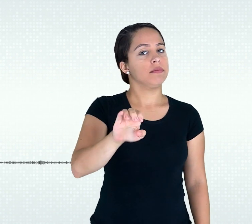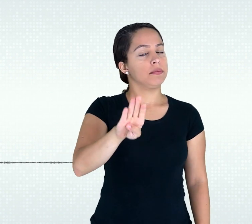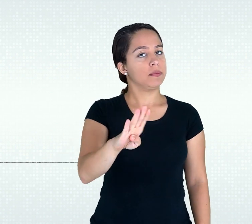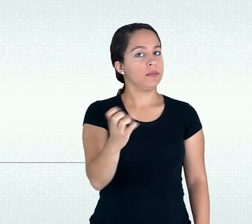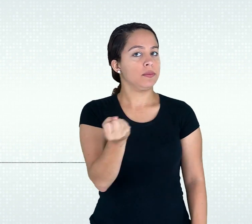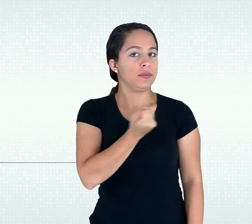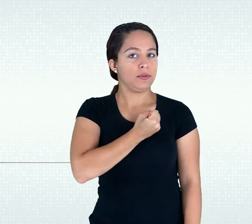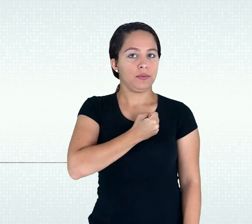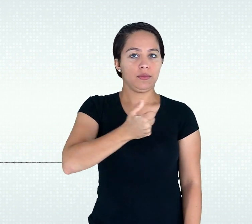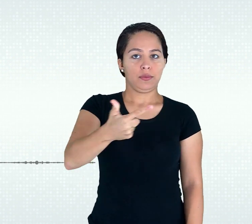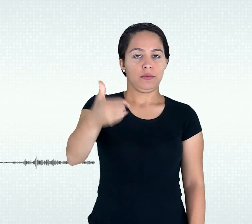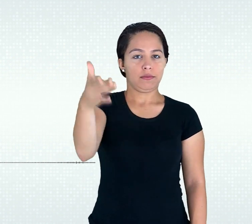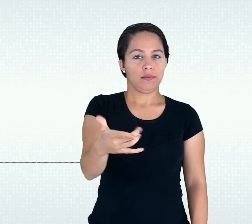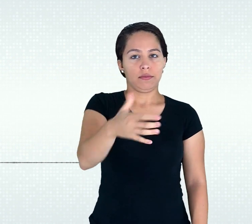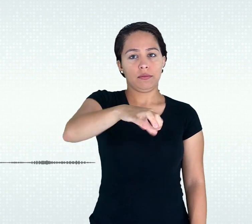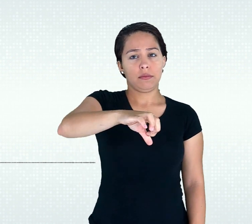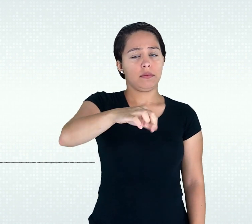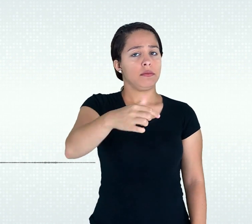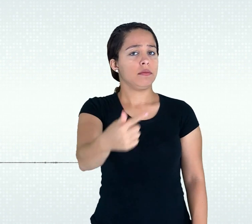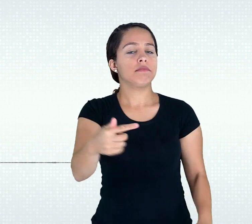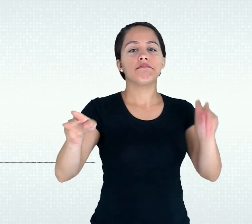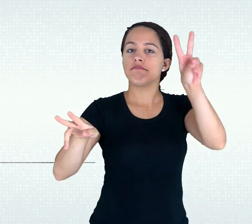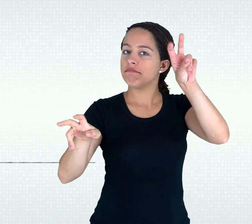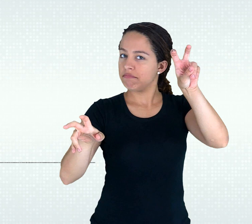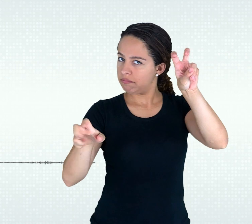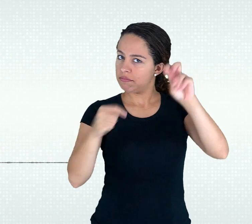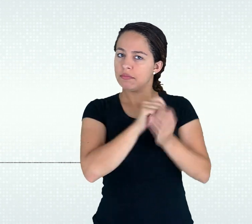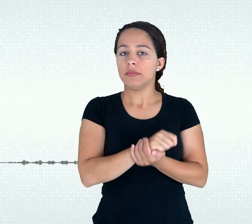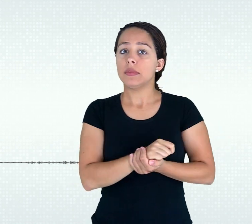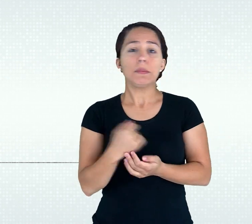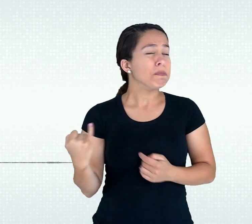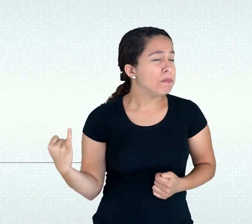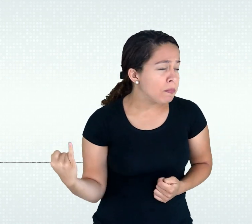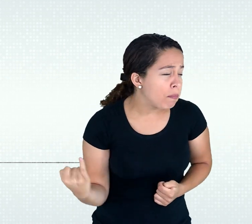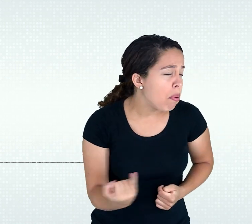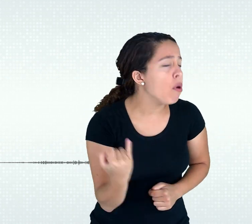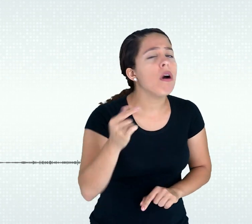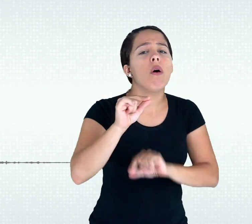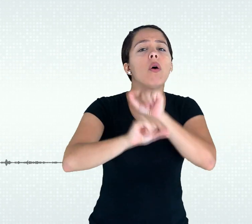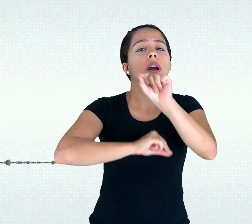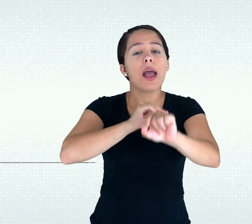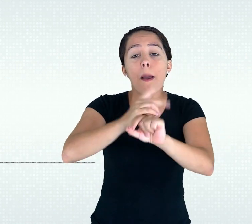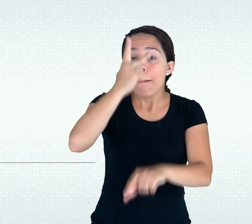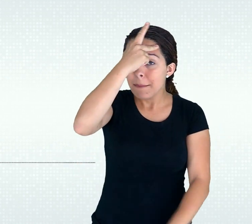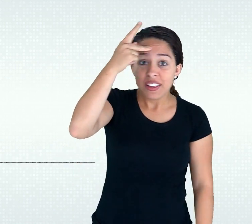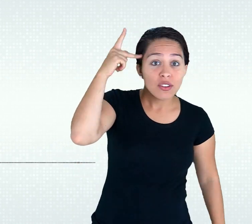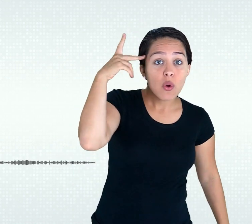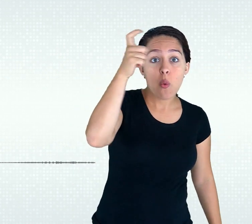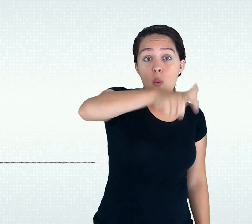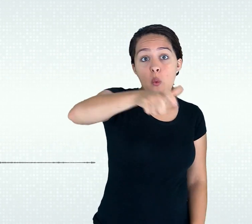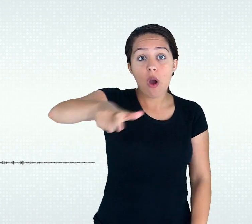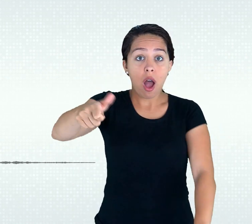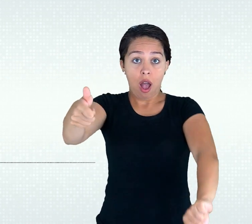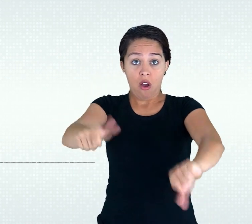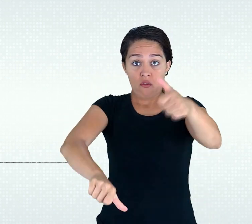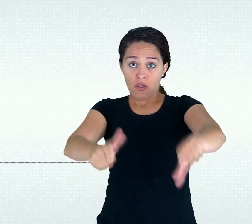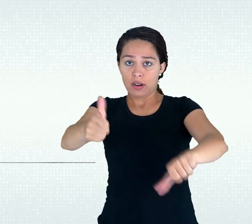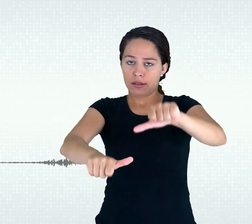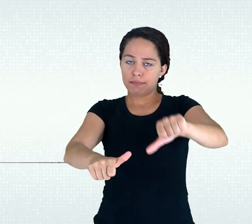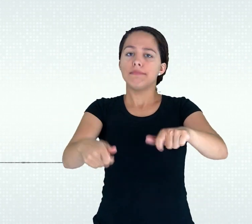abre aspas é indispensável que os envolvidos sejam alvos de reavaliação também